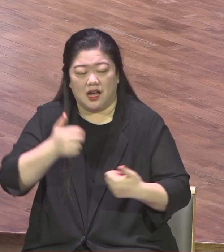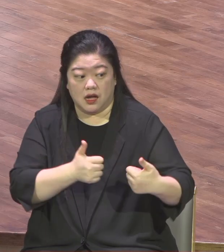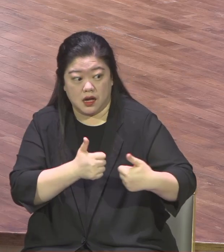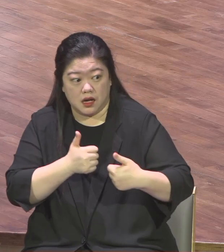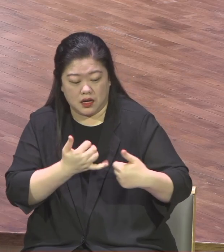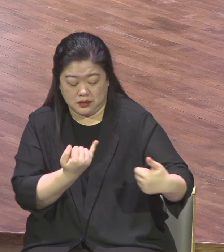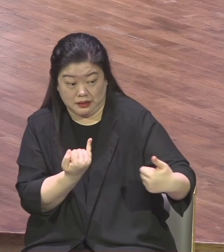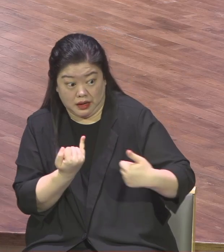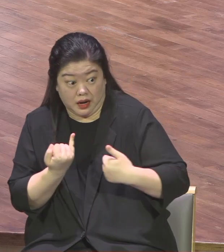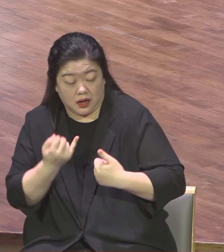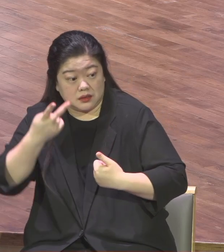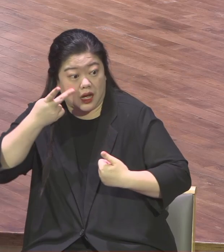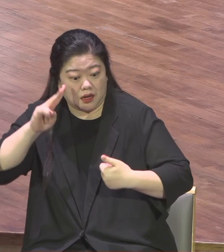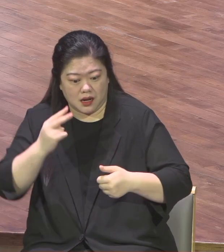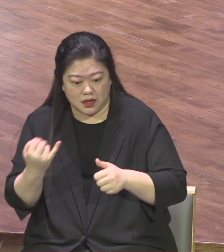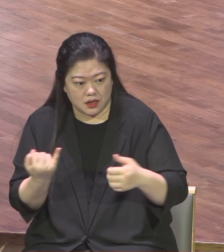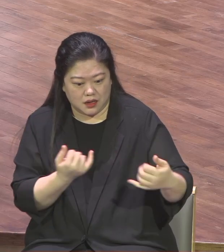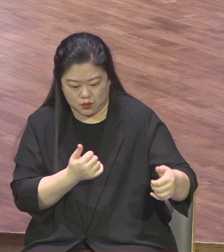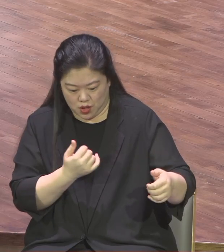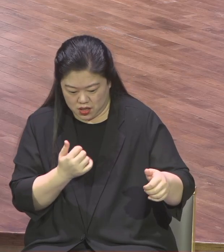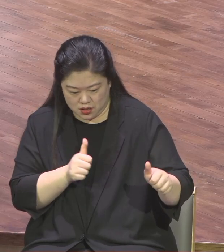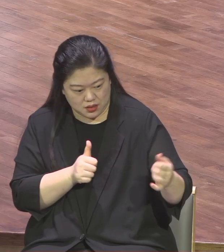착각 속에 사는 것이 인생이라는